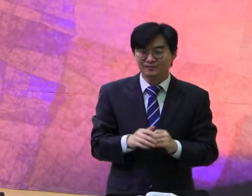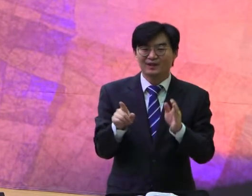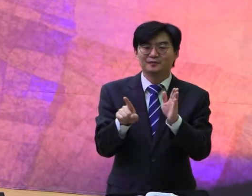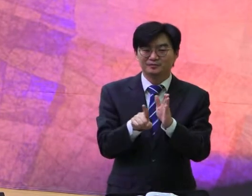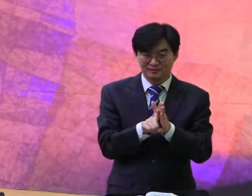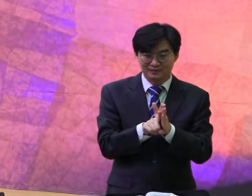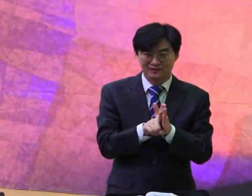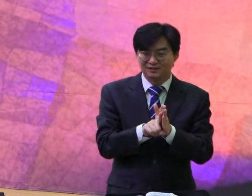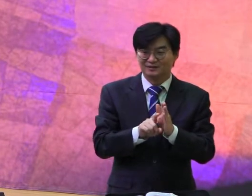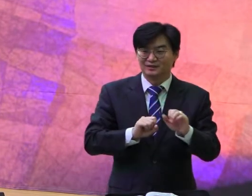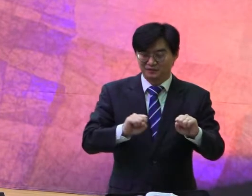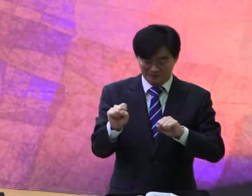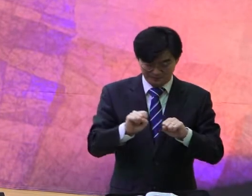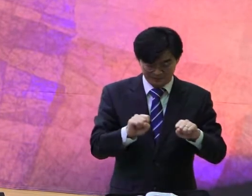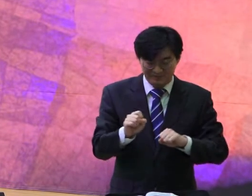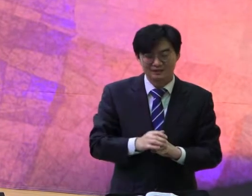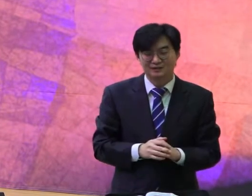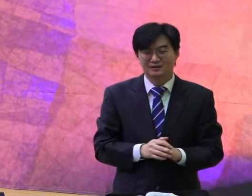것입니다.